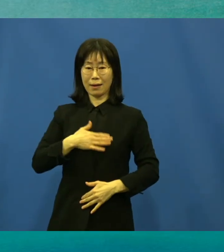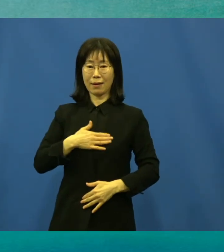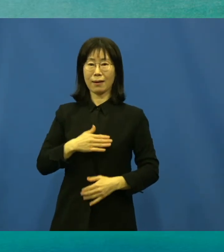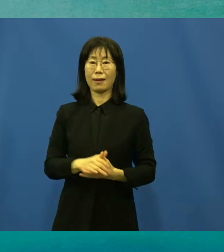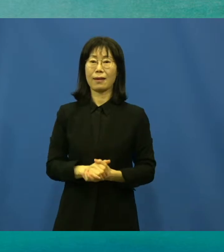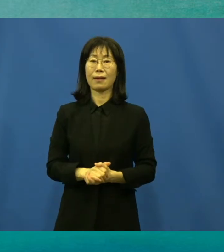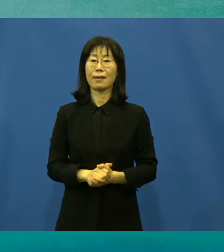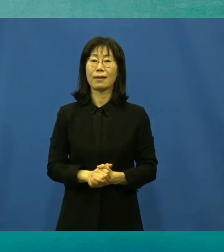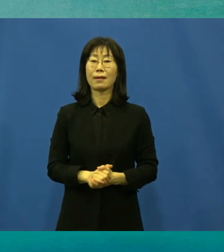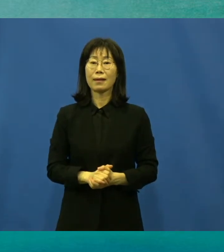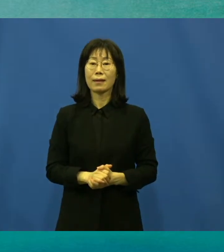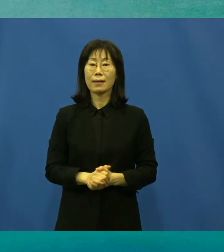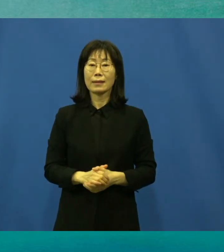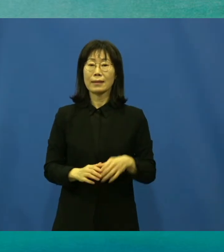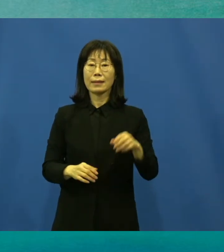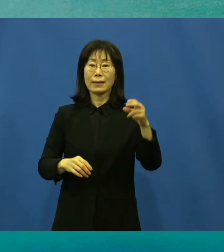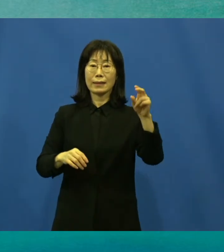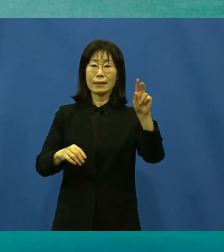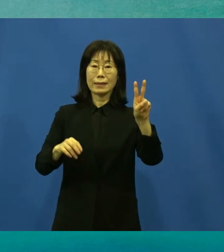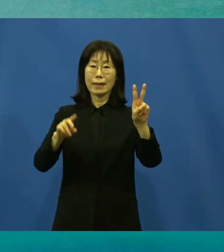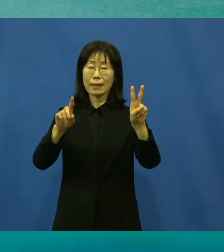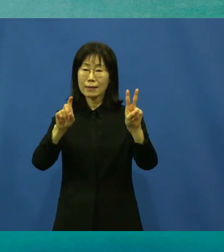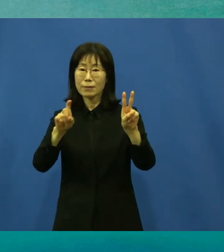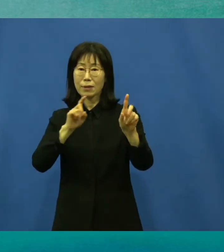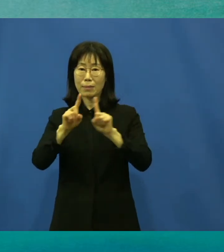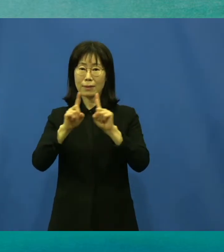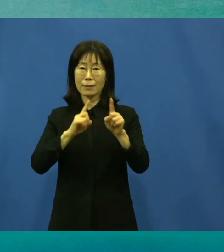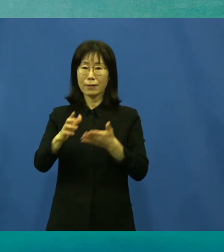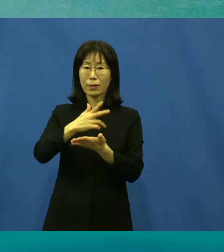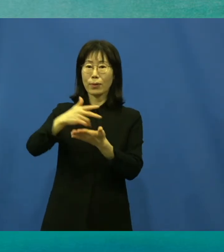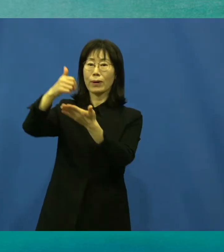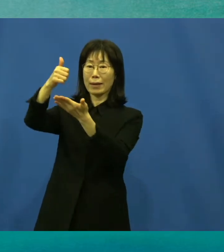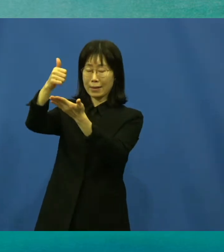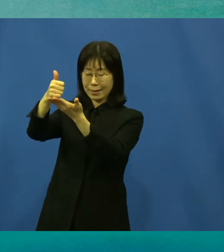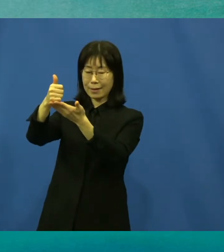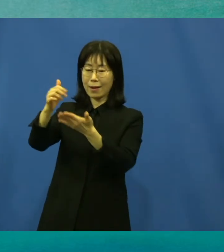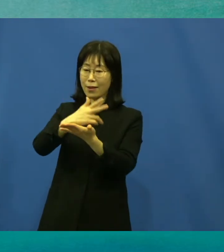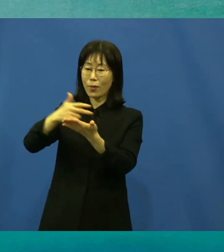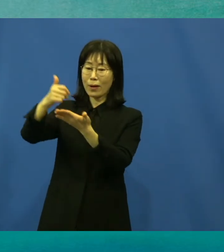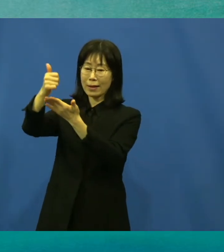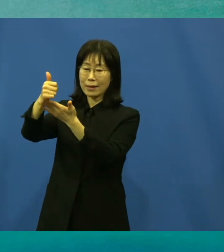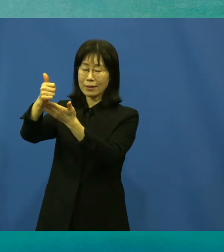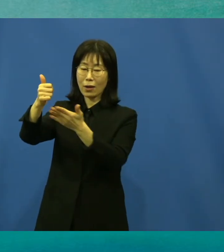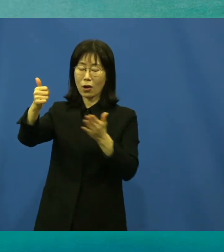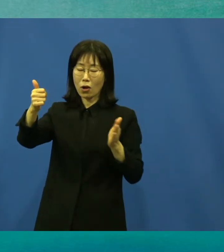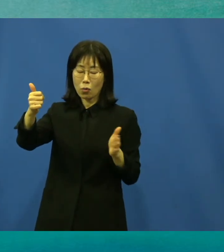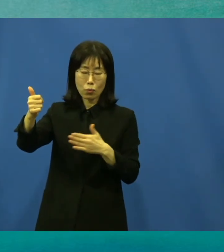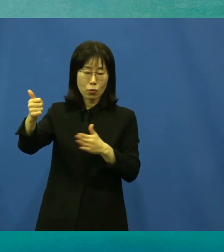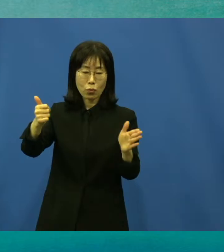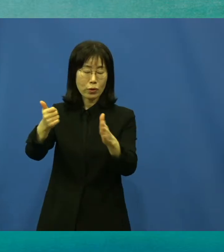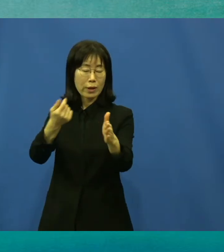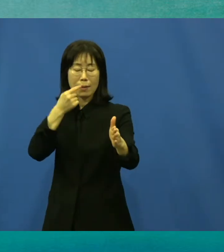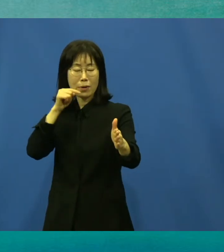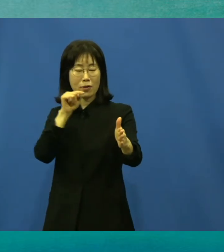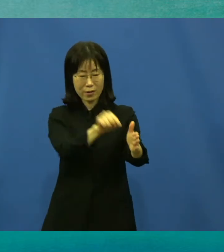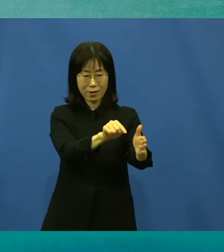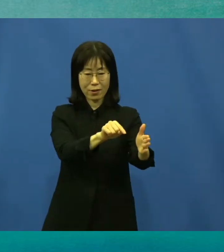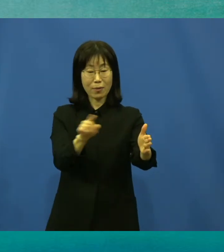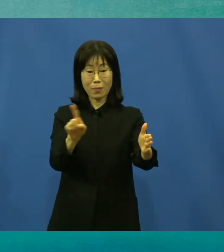기도가 끝나자 여호와께서가 딱 나오잖아요. 그 물고기에게 말씀하심에